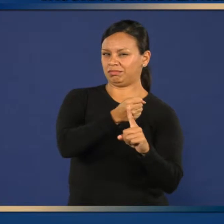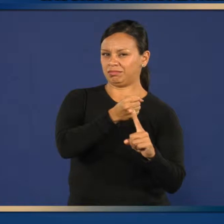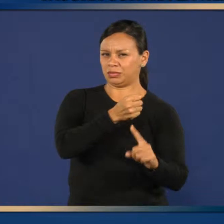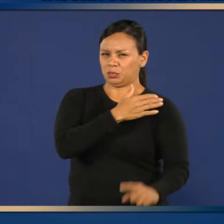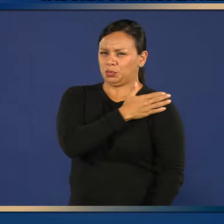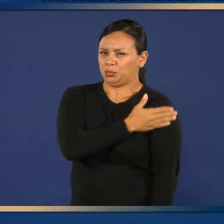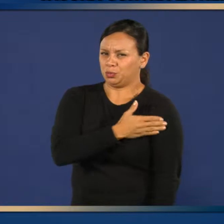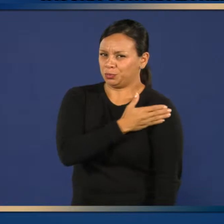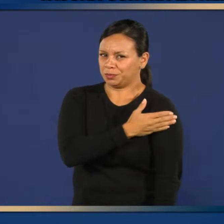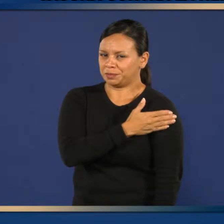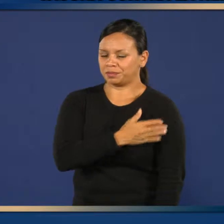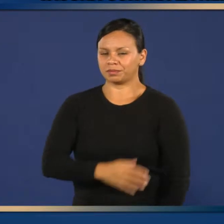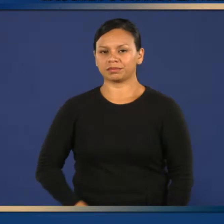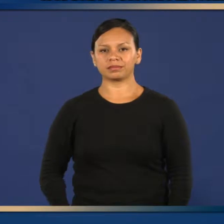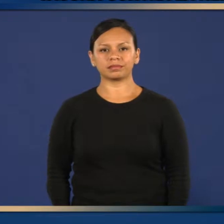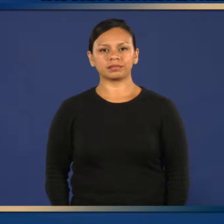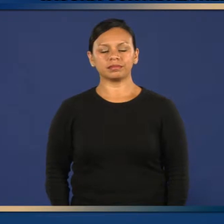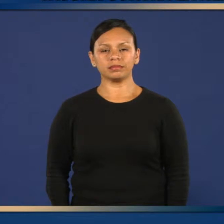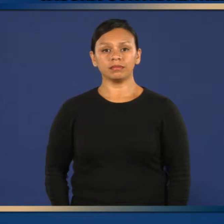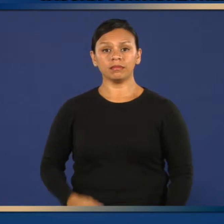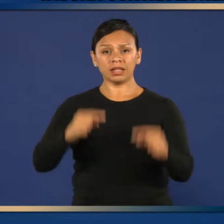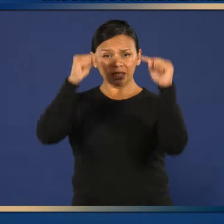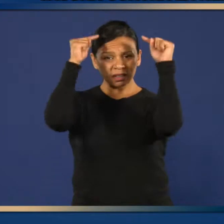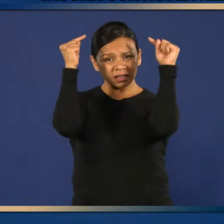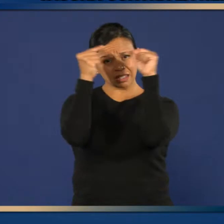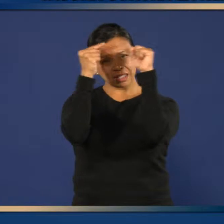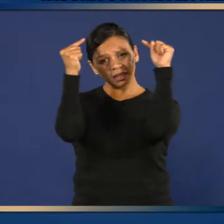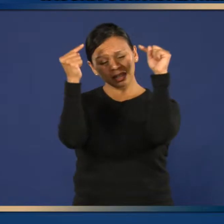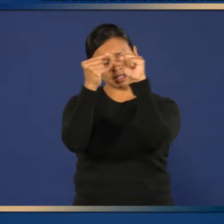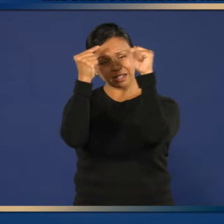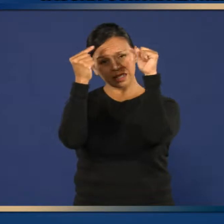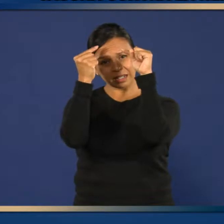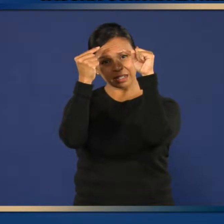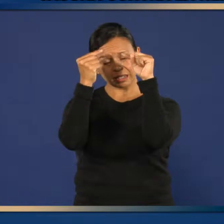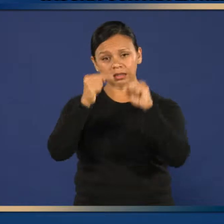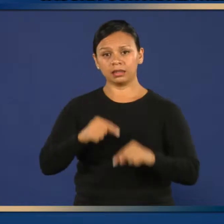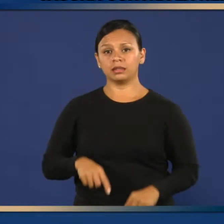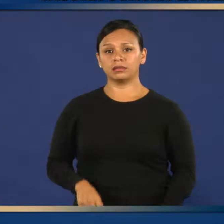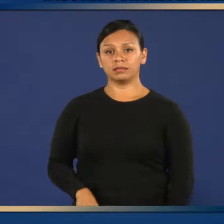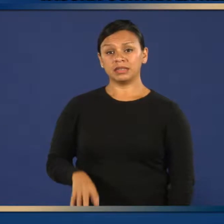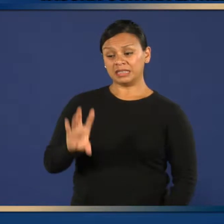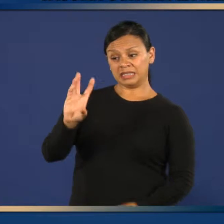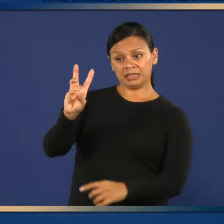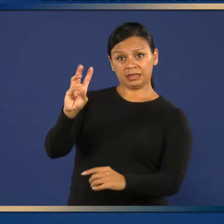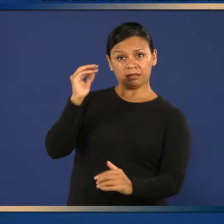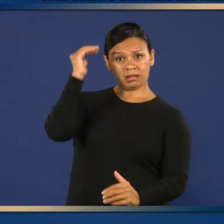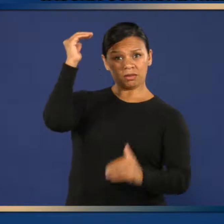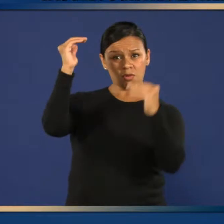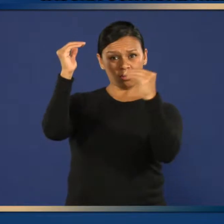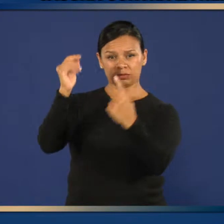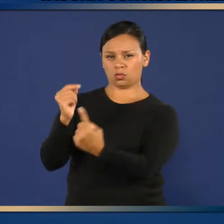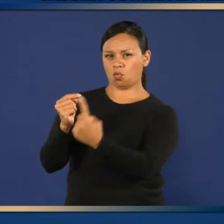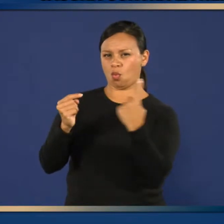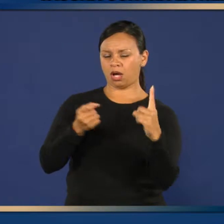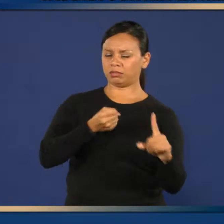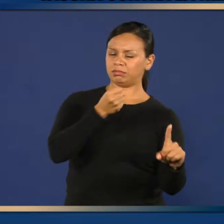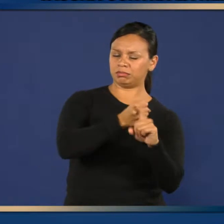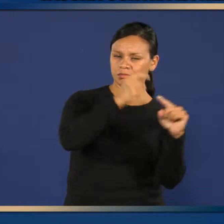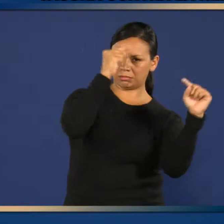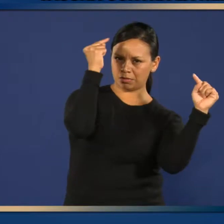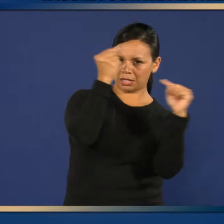y dolor de cabeza cerca de uno de cada seis adultos y uno de cada 25